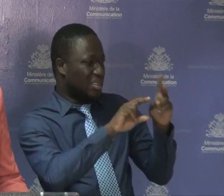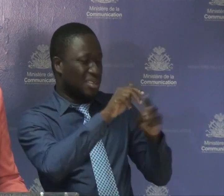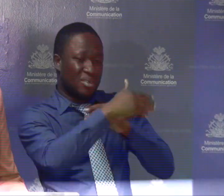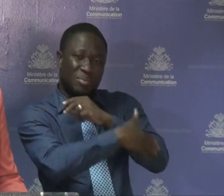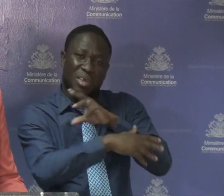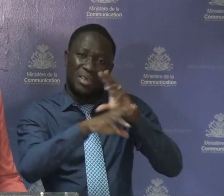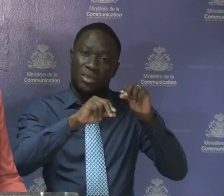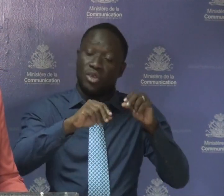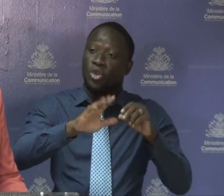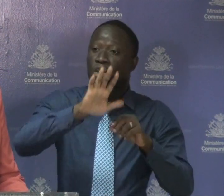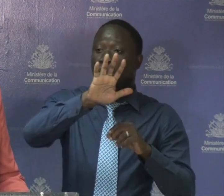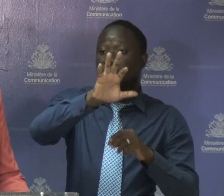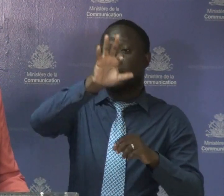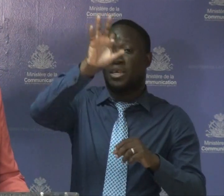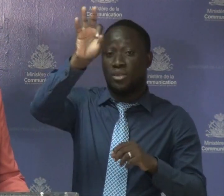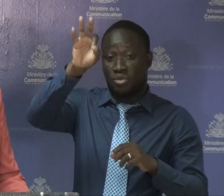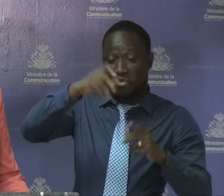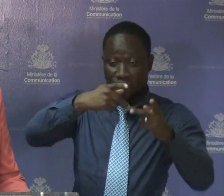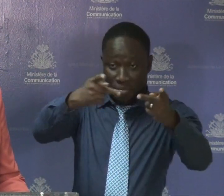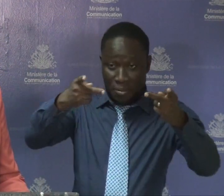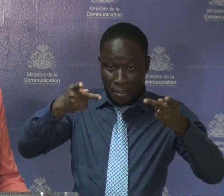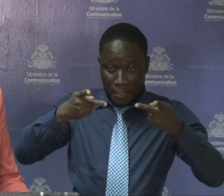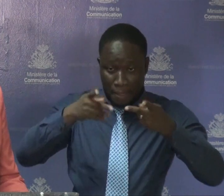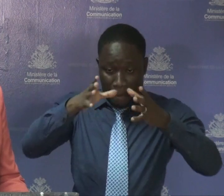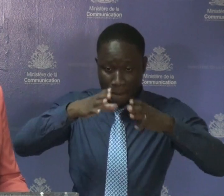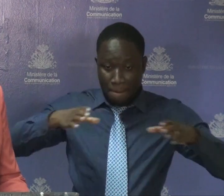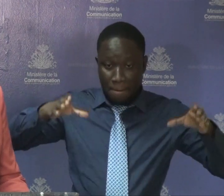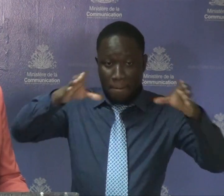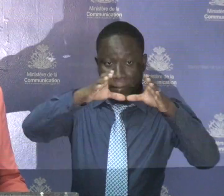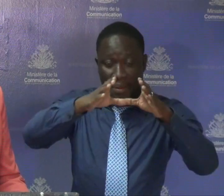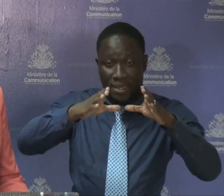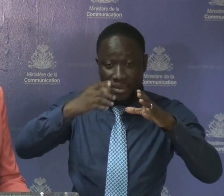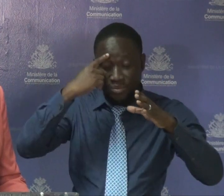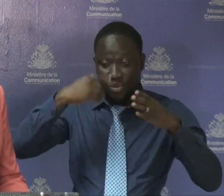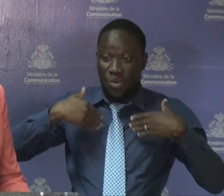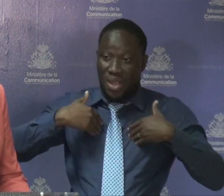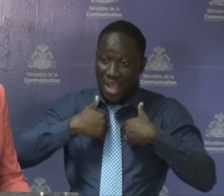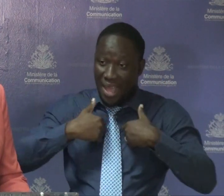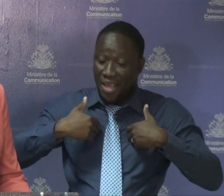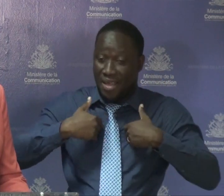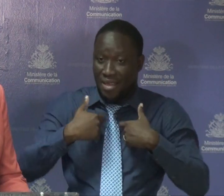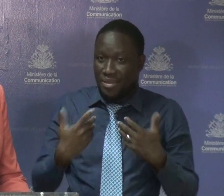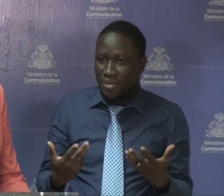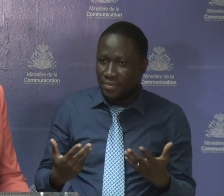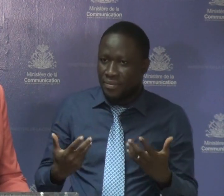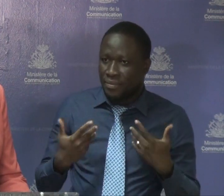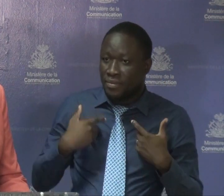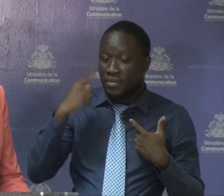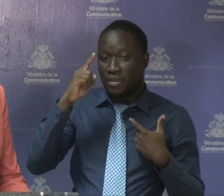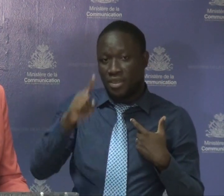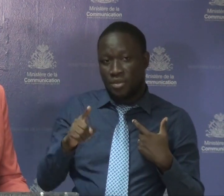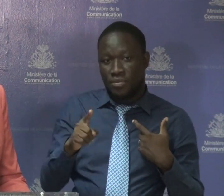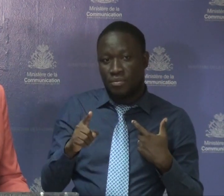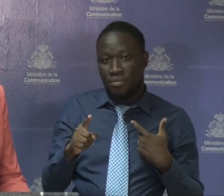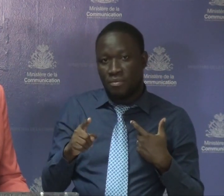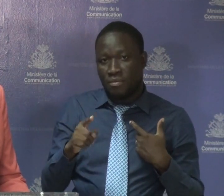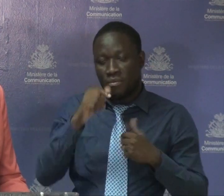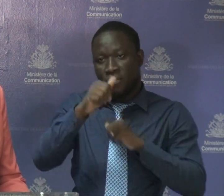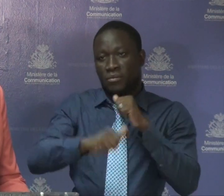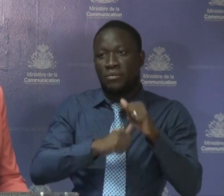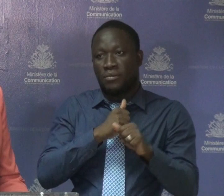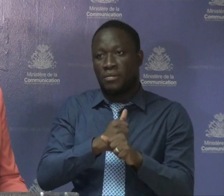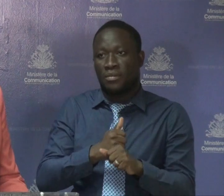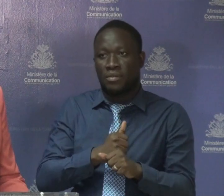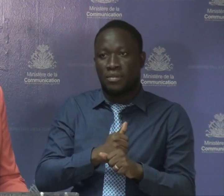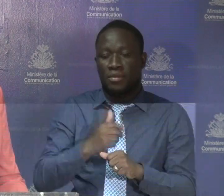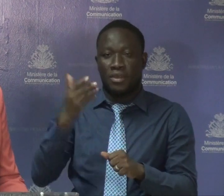parc, vous avez près de 59 parcs dans le pays qui sont même classés. Vous avez un parc qui, l'année dernière